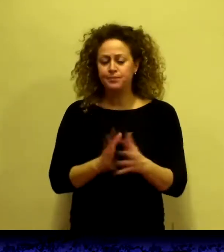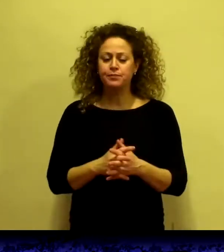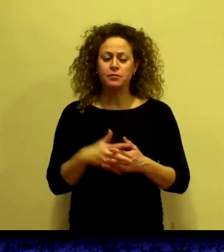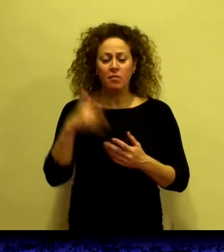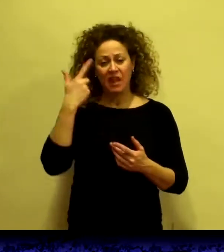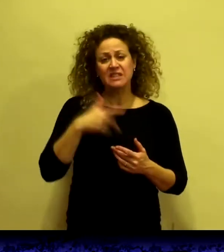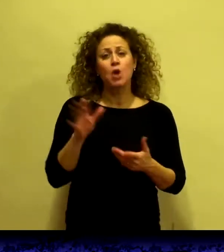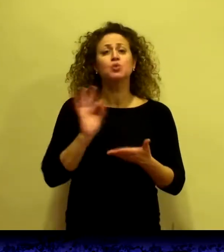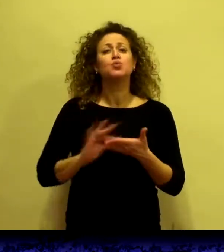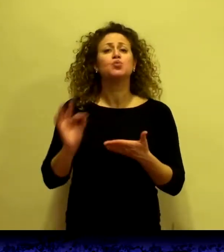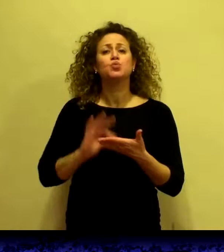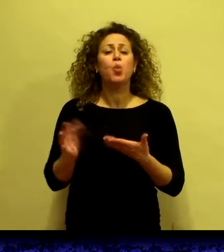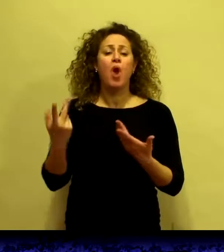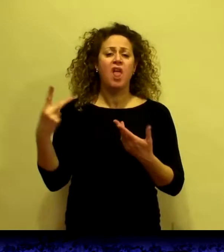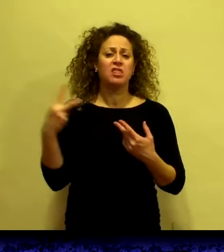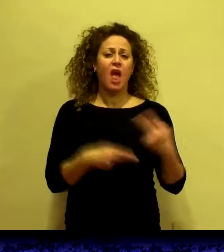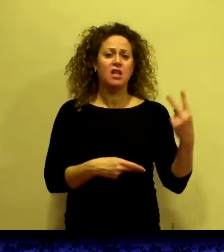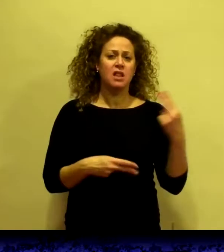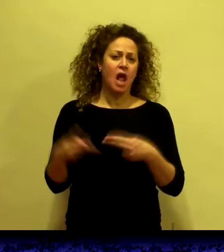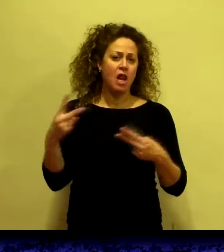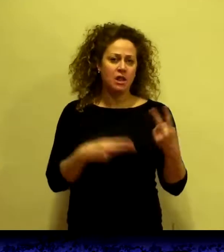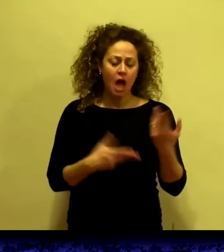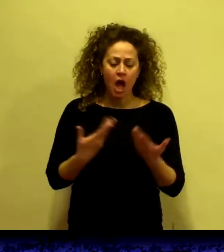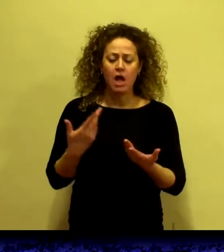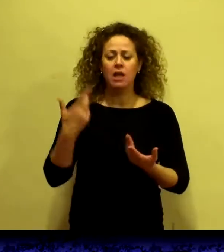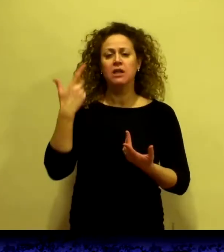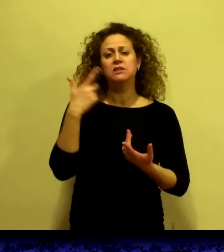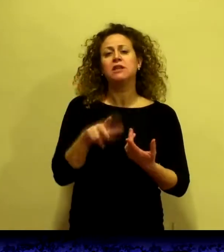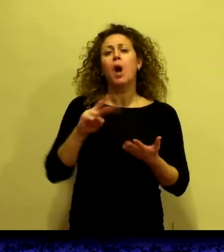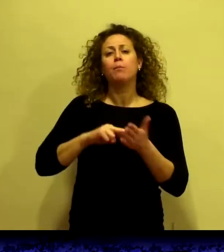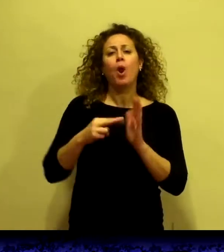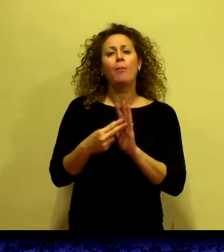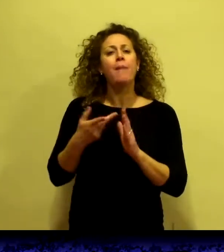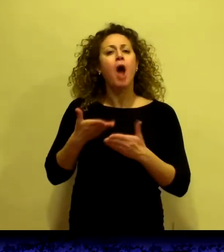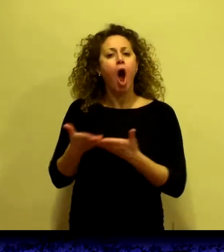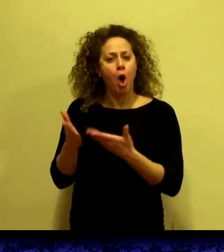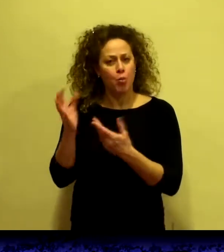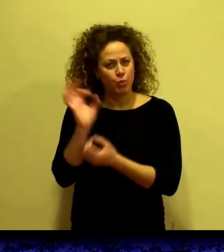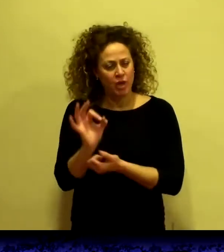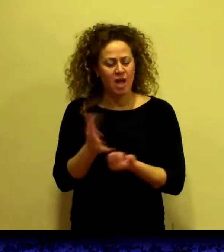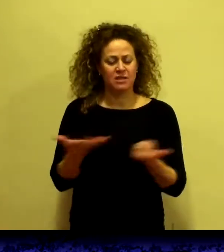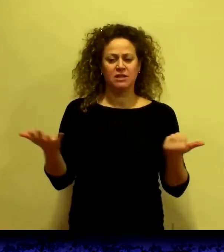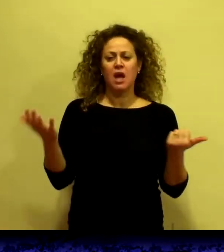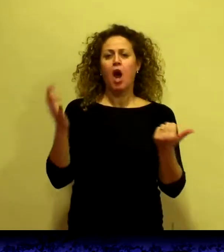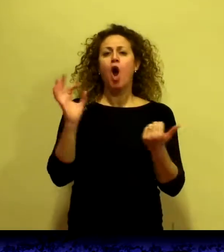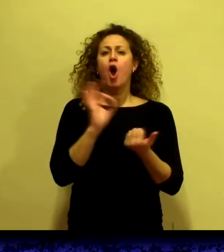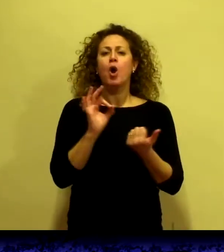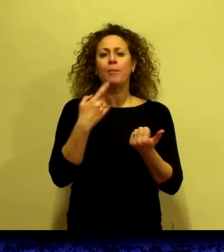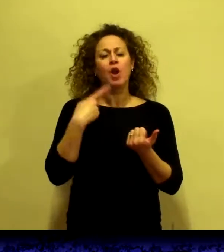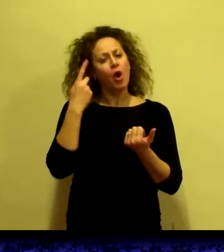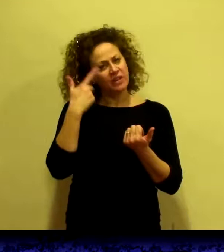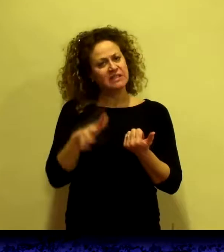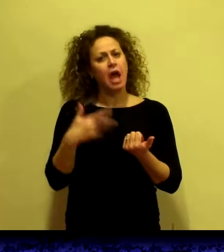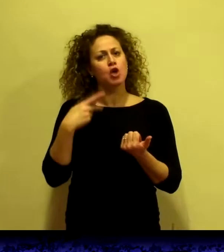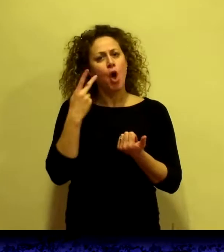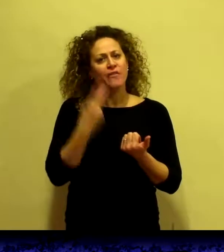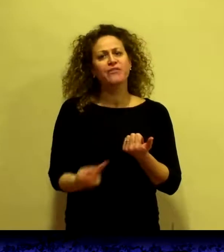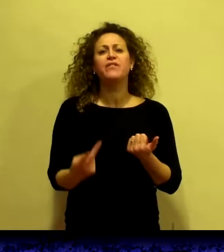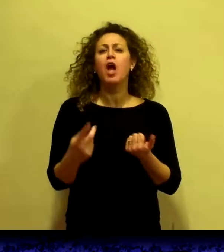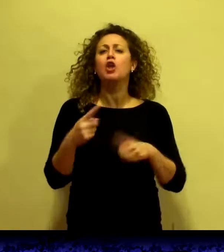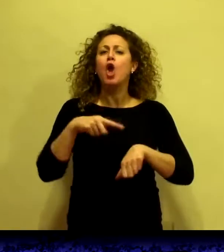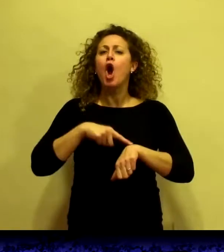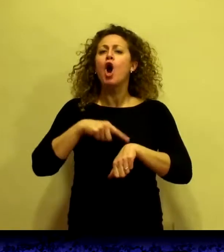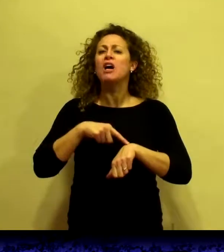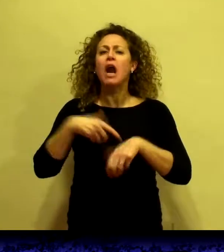alcun tipo, però vanno sempre meno a scuola, certo, ce ne siamo resi conto in questi giorni facendo volantinaggio, gli orari sono ridotti,